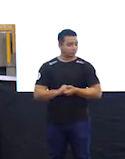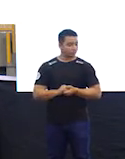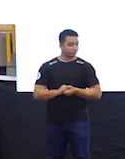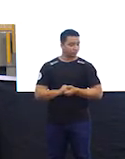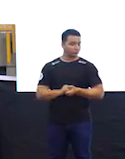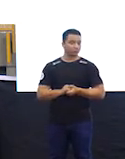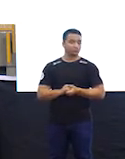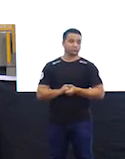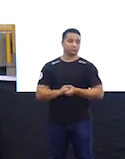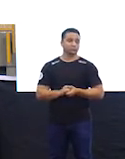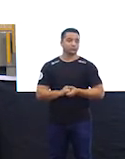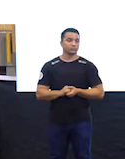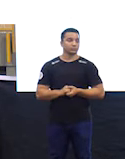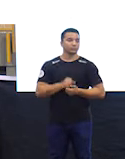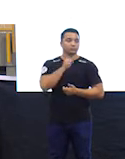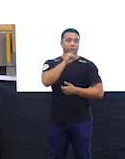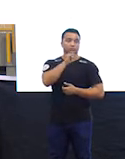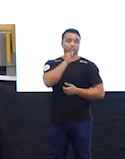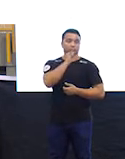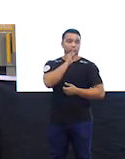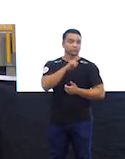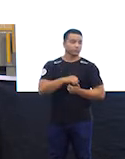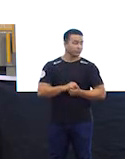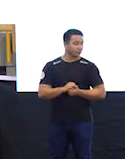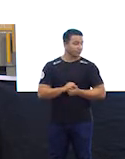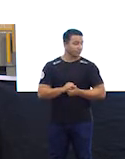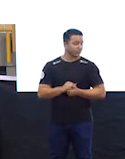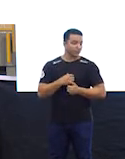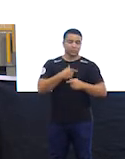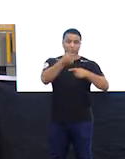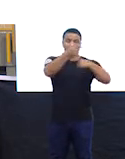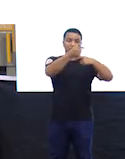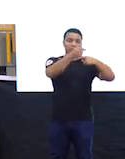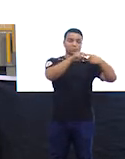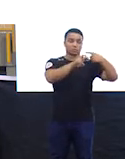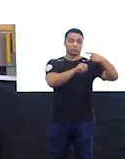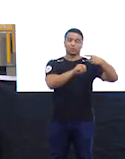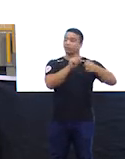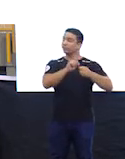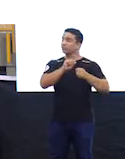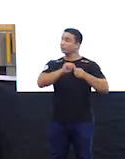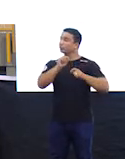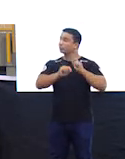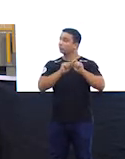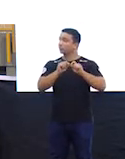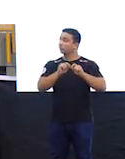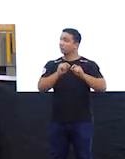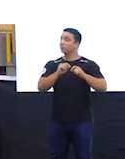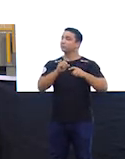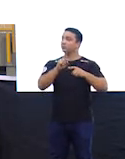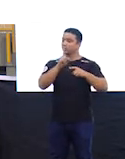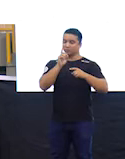3,5%. Se eu tivesse 7 sobre 50, o que é que eu faria?